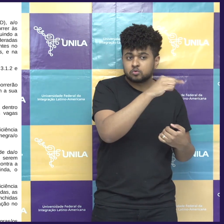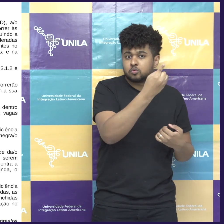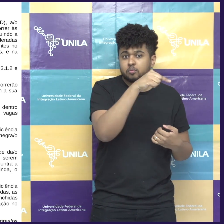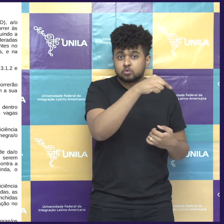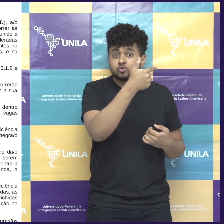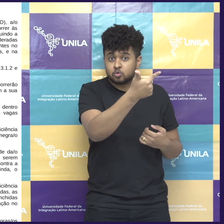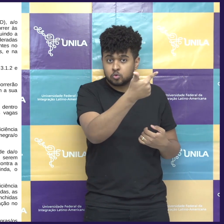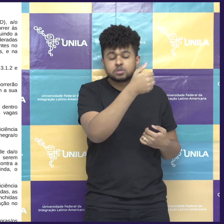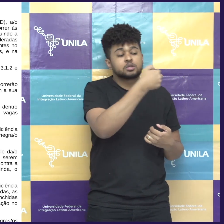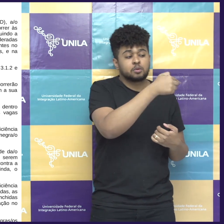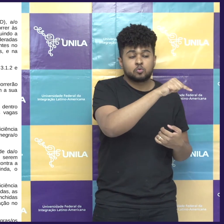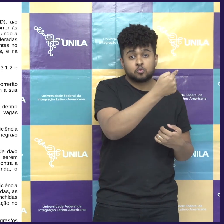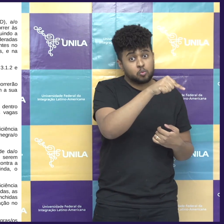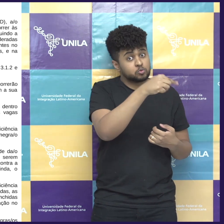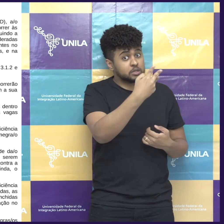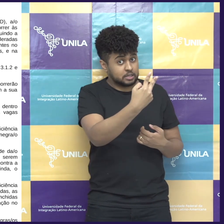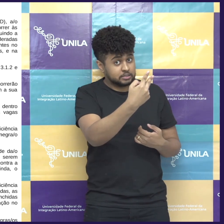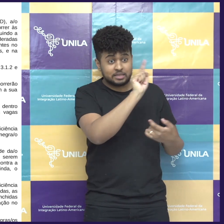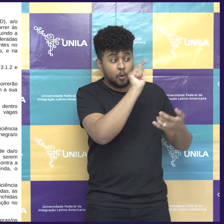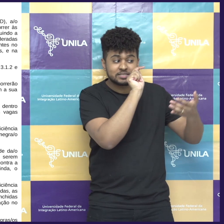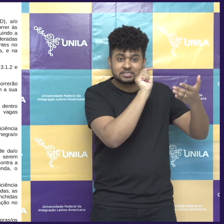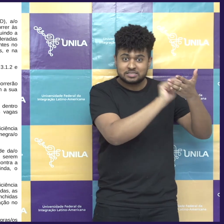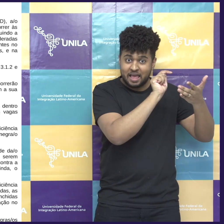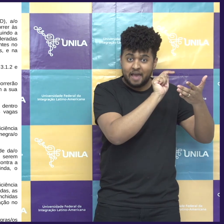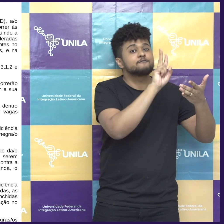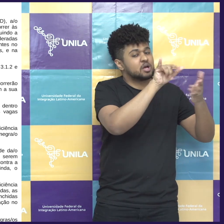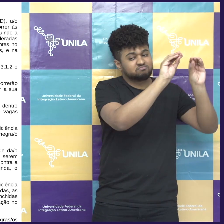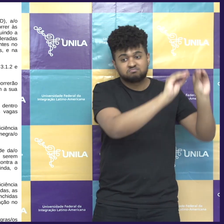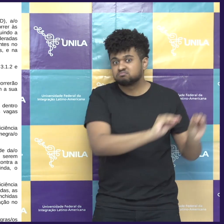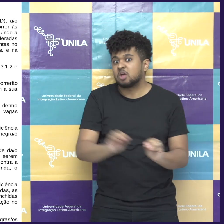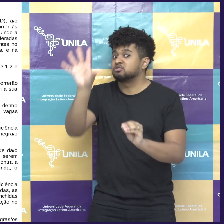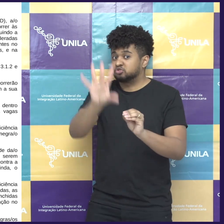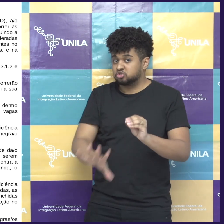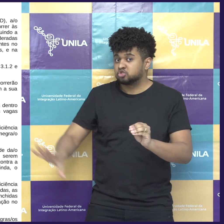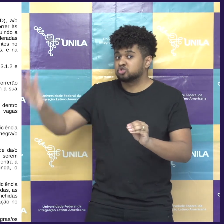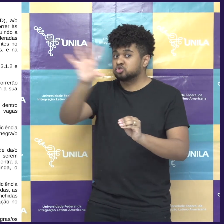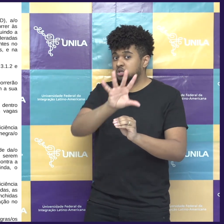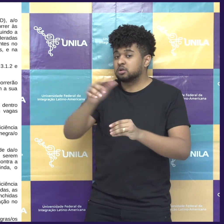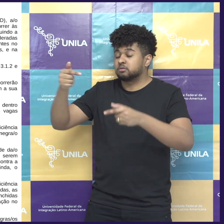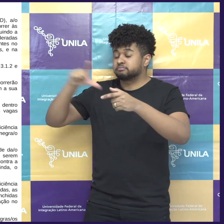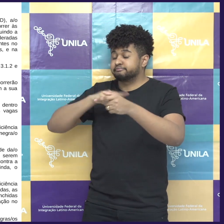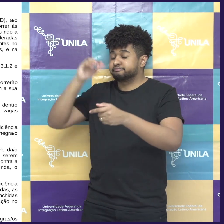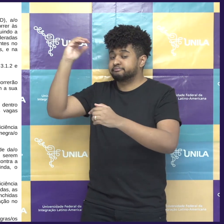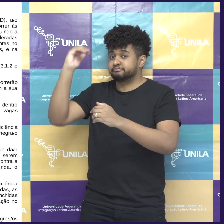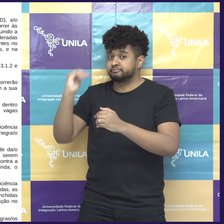3.1.2 e 3.1.3 passarão a concorrer somente às vagas de ampla concorrência.